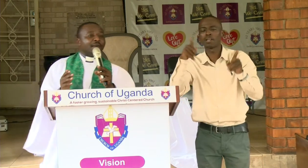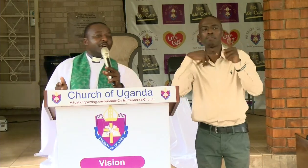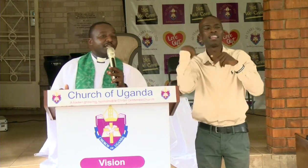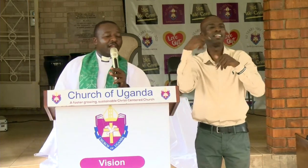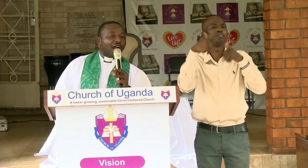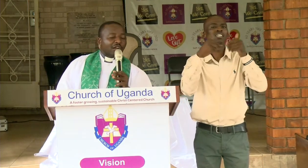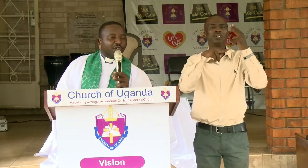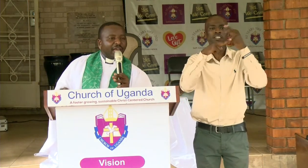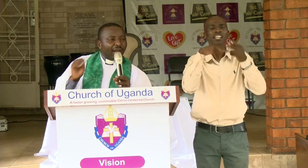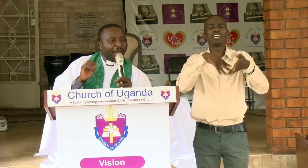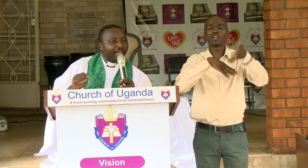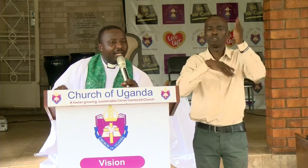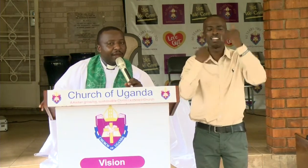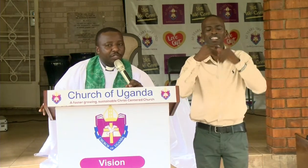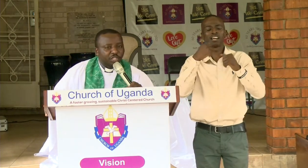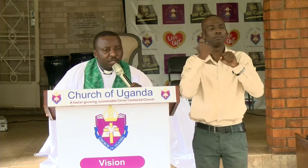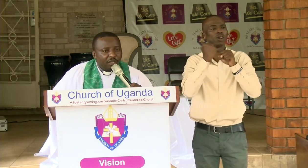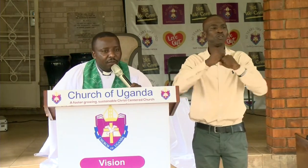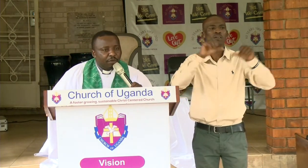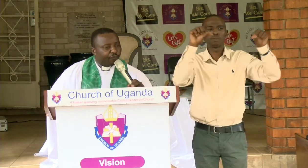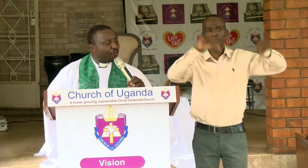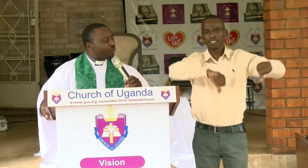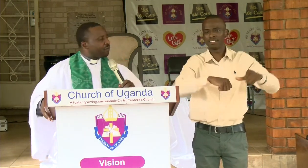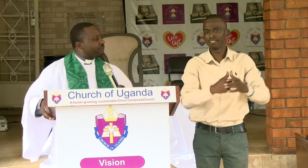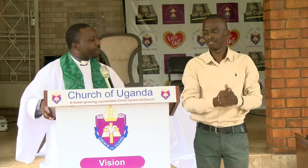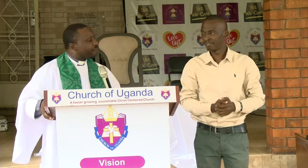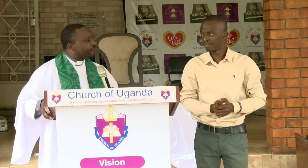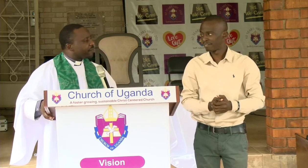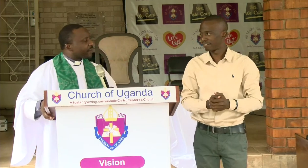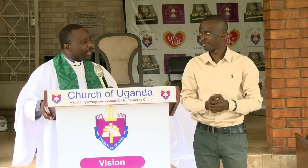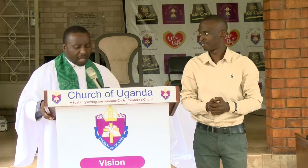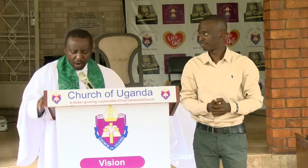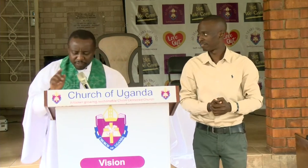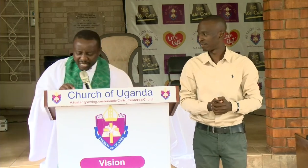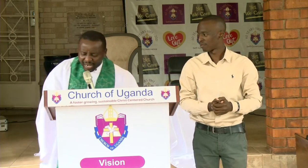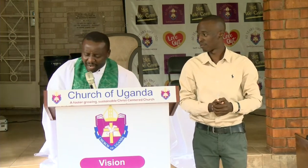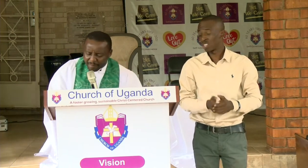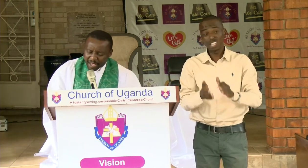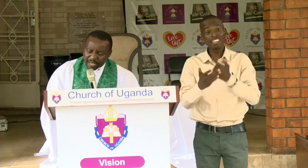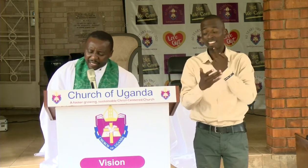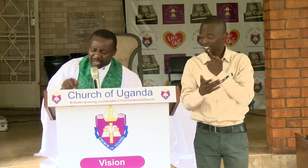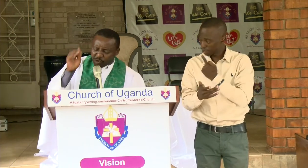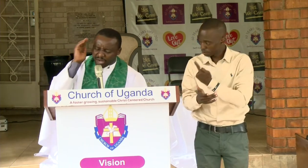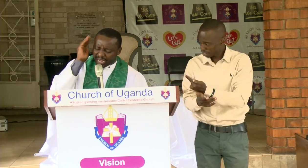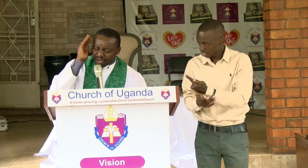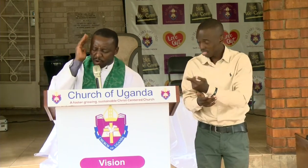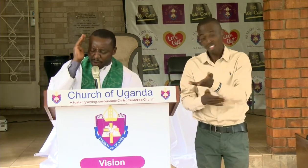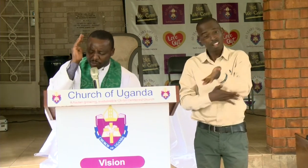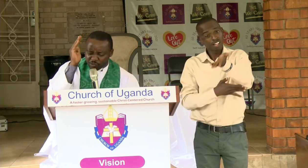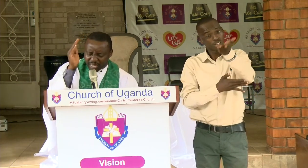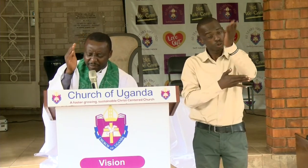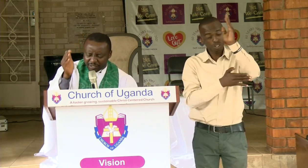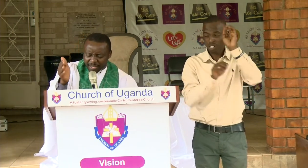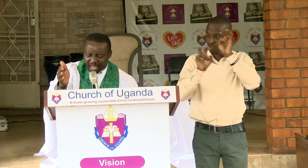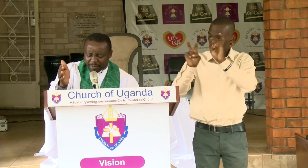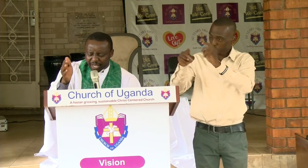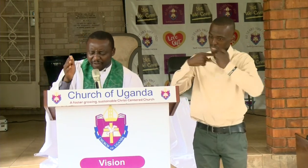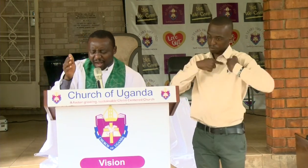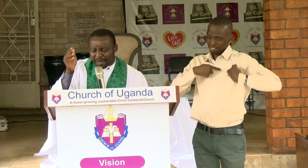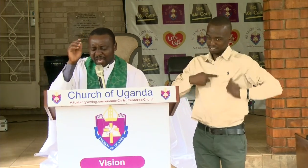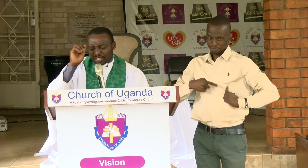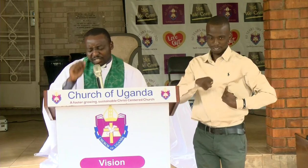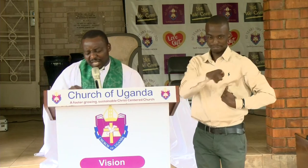abantu balayira mu linnya lya Katonda naye nga byayereira biki bifu omusajja n'agamba Katonda agenda okubatunuulira emitima